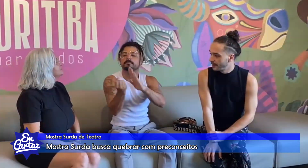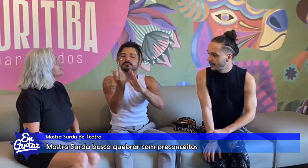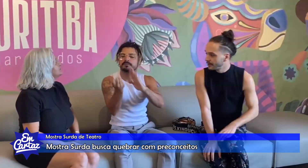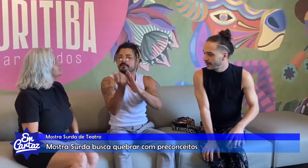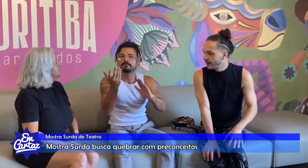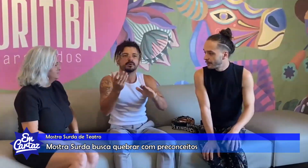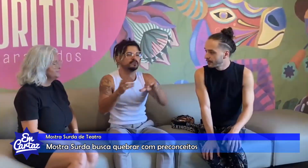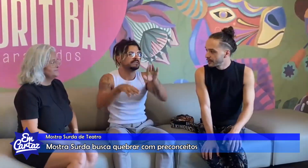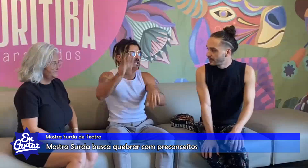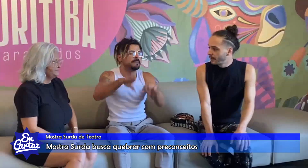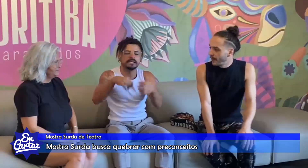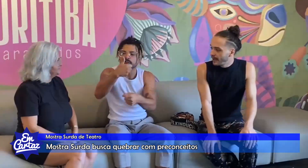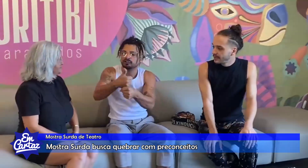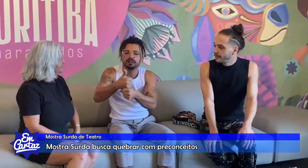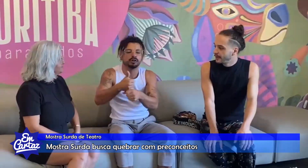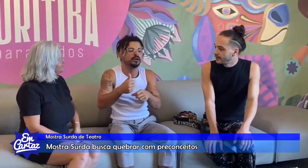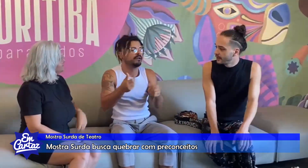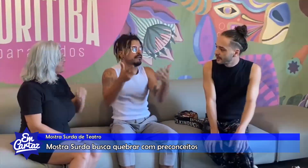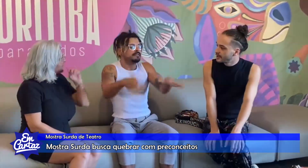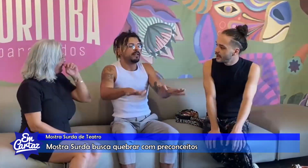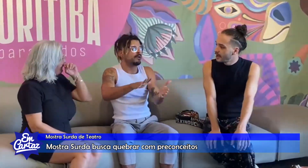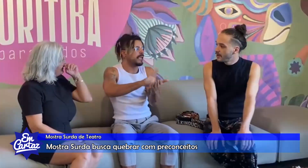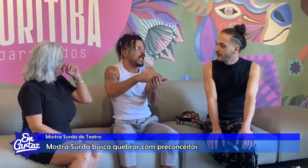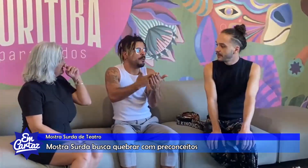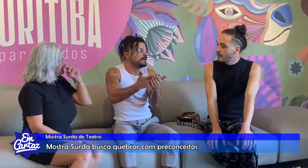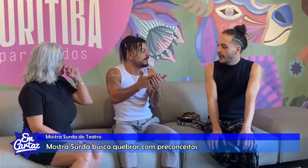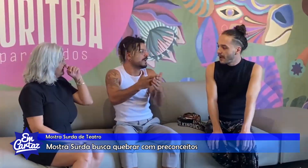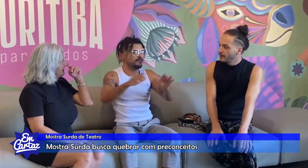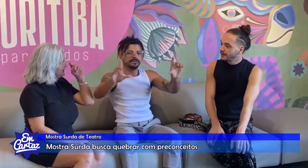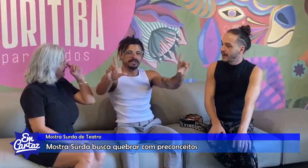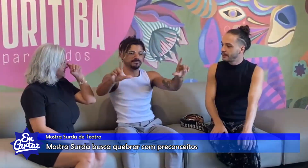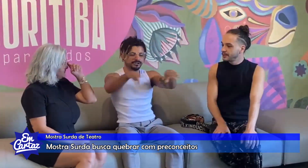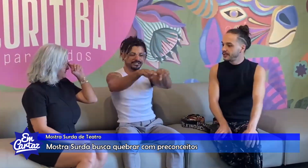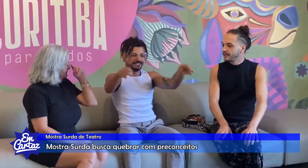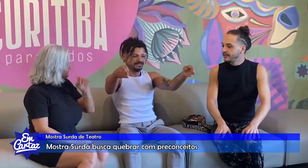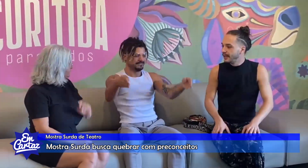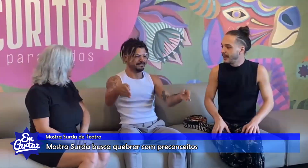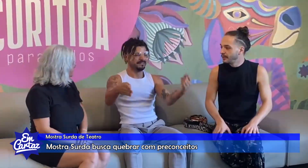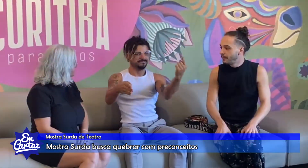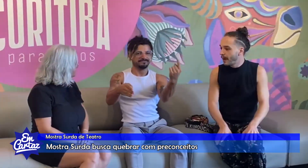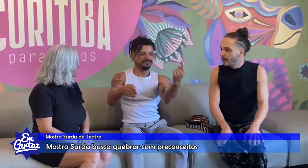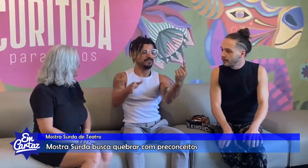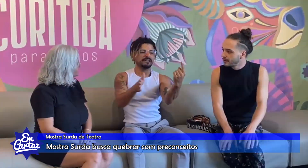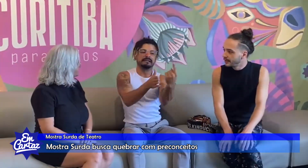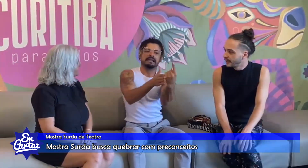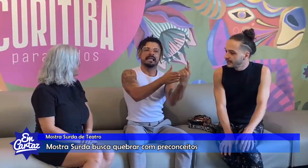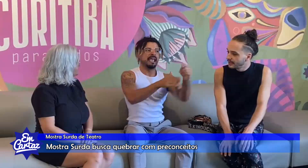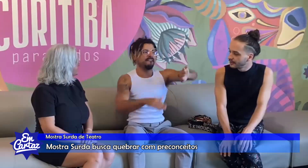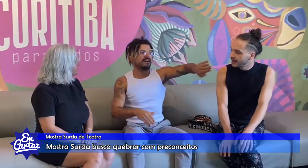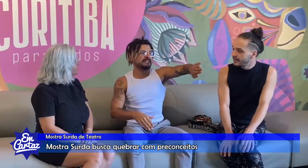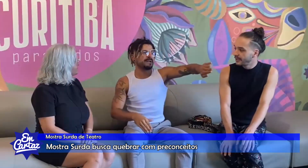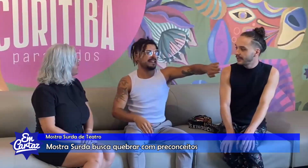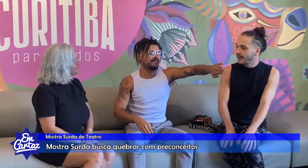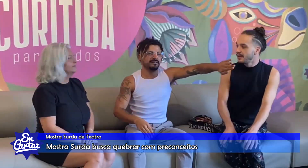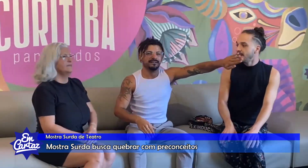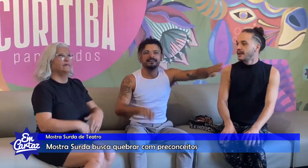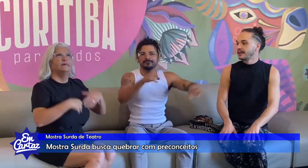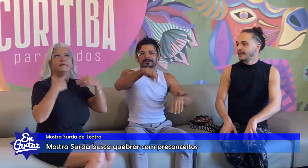dependendo da produção da peça, dependendo da direção, não quer o intérprete no palco, dentro da cena, né? Que é sempre